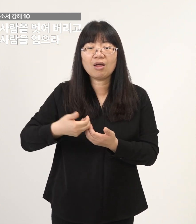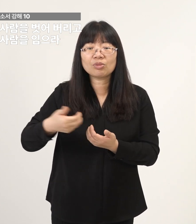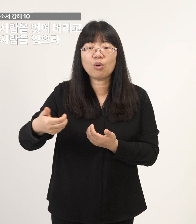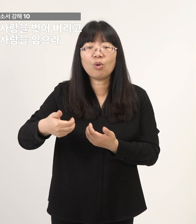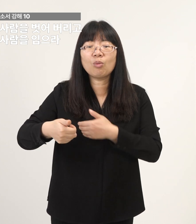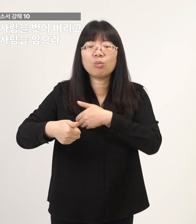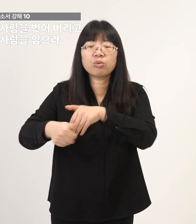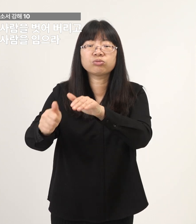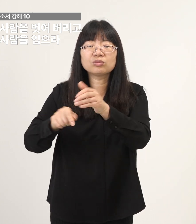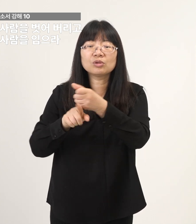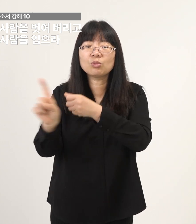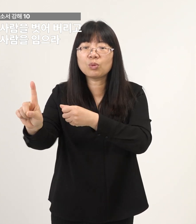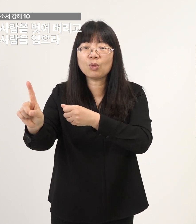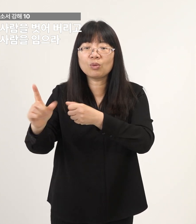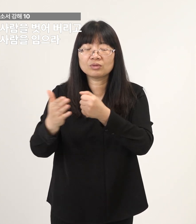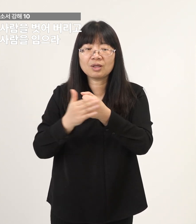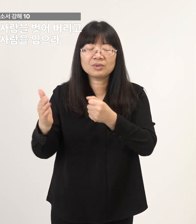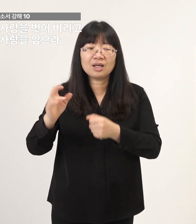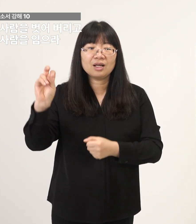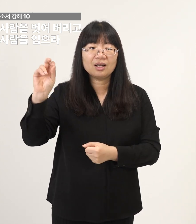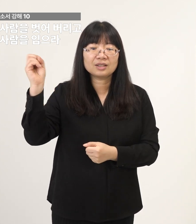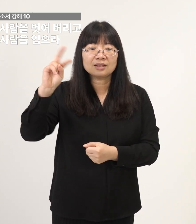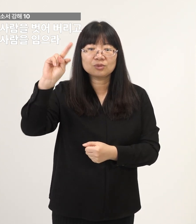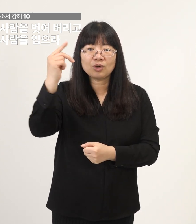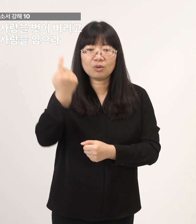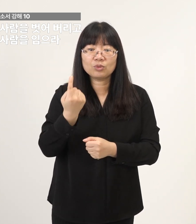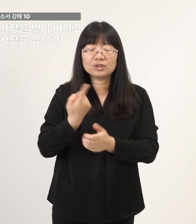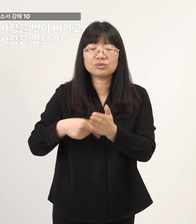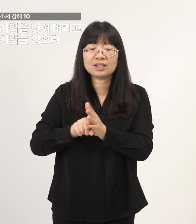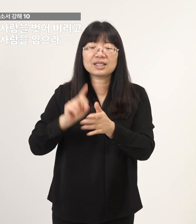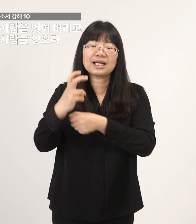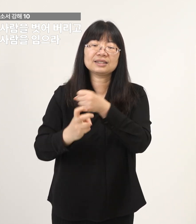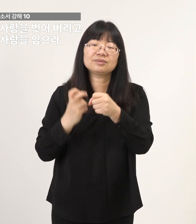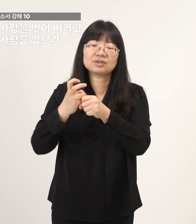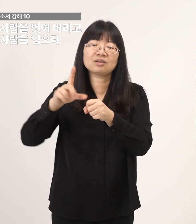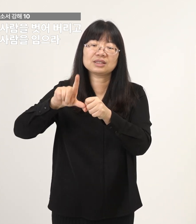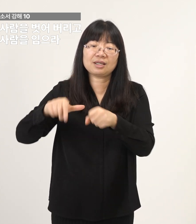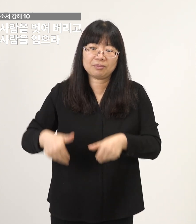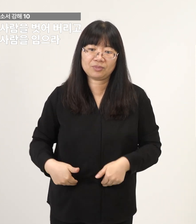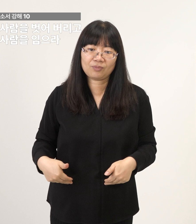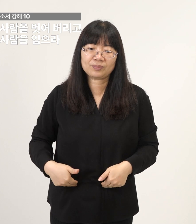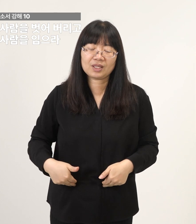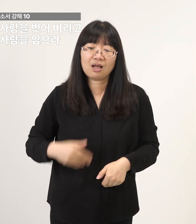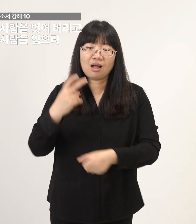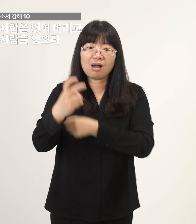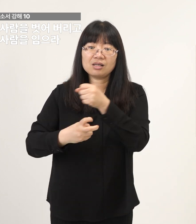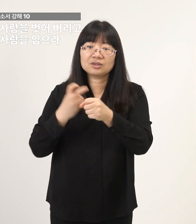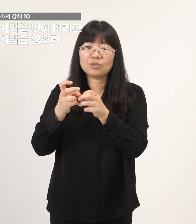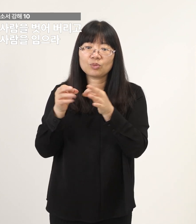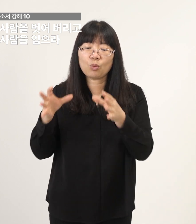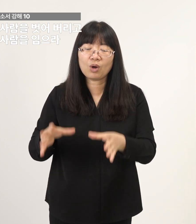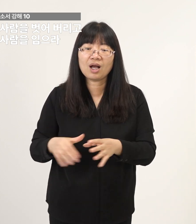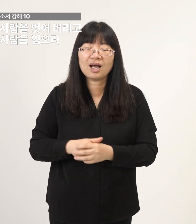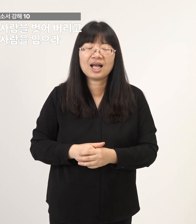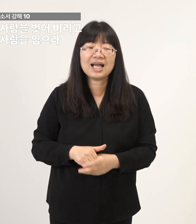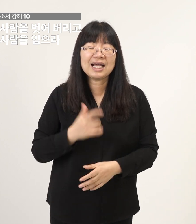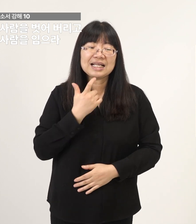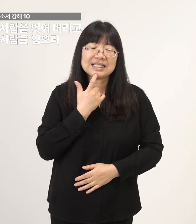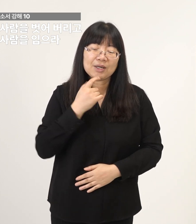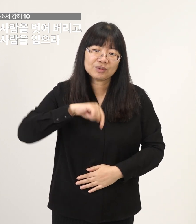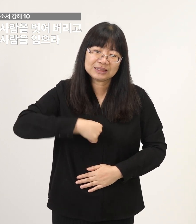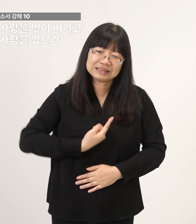년 걸렸어요? 20년 걸렸어요. 20년 동안 야곱의 자조적